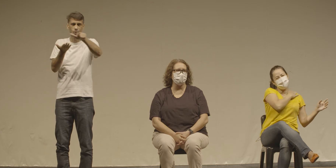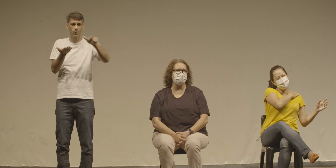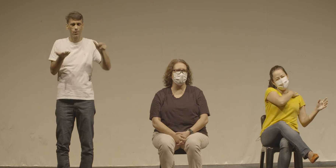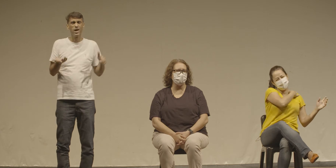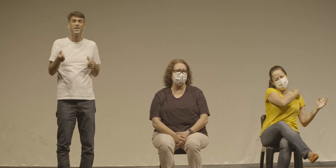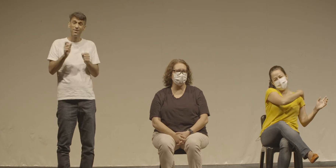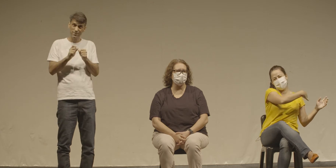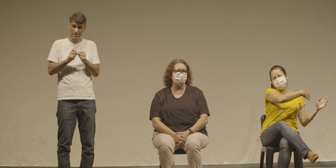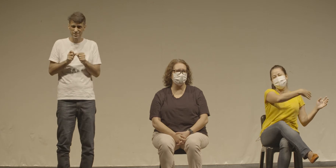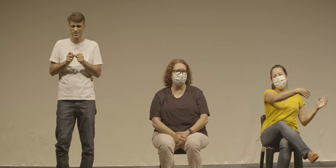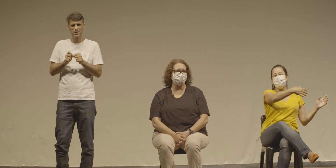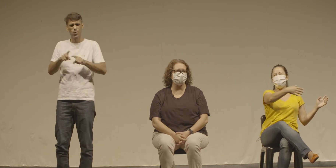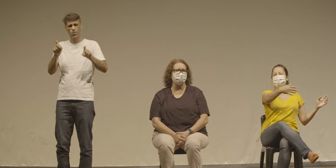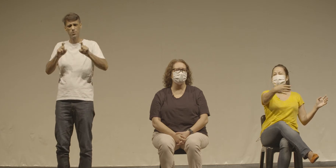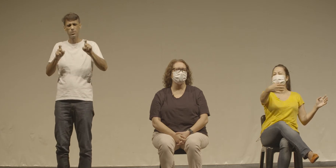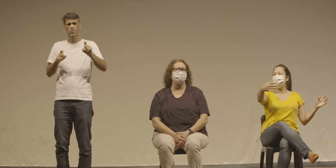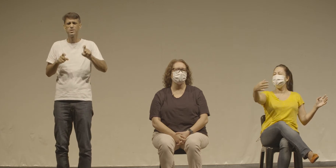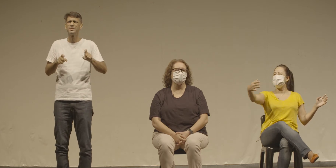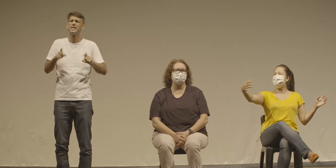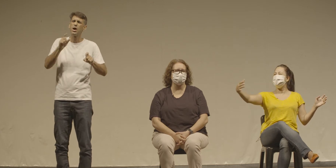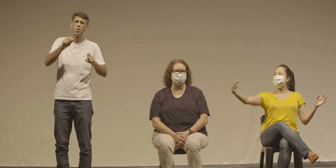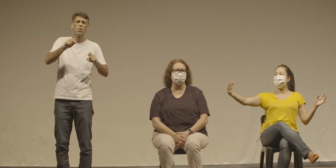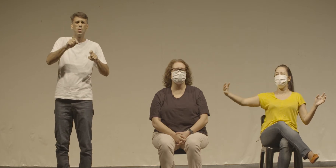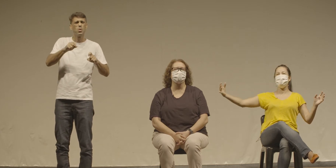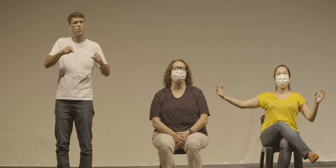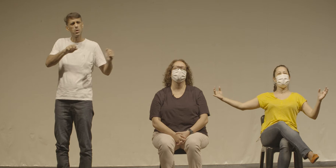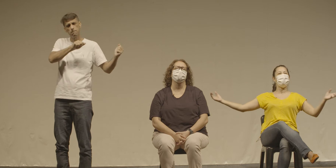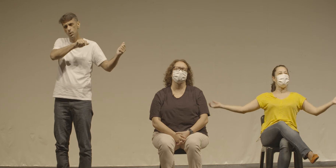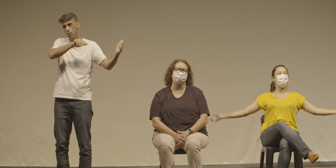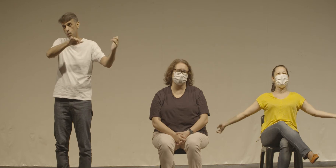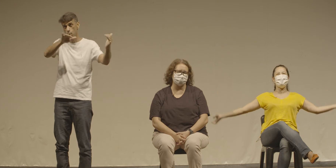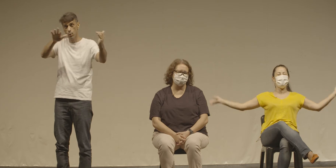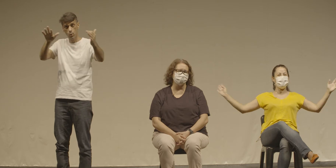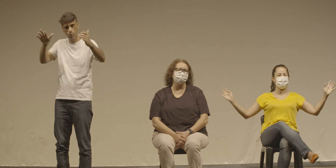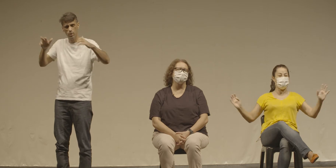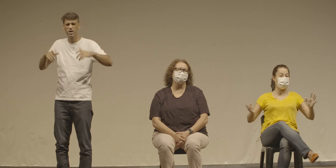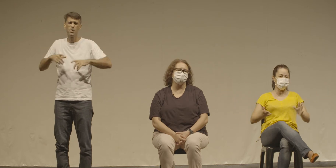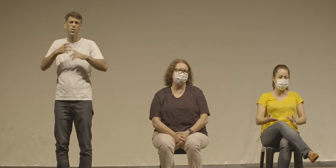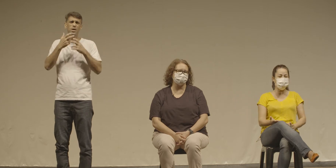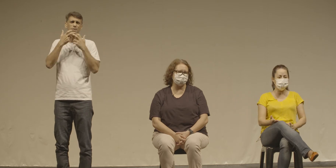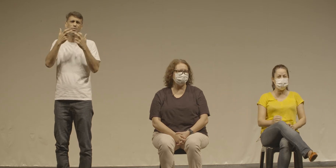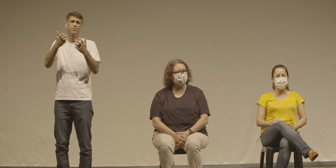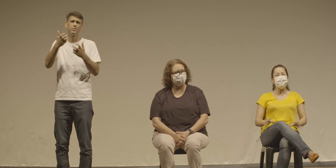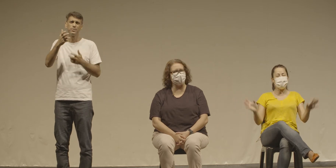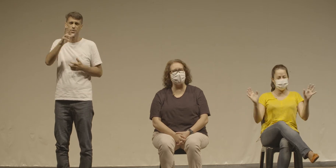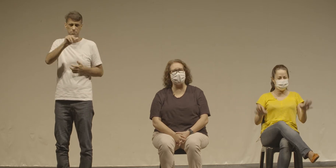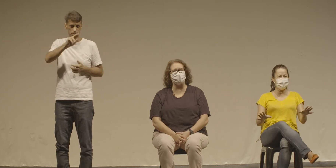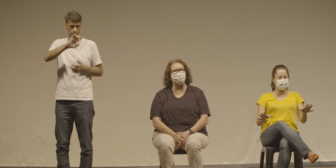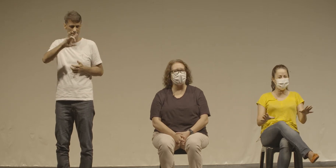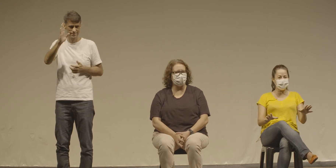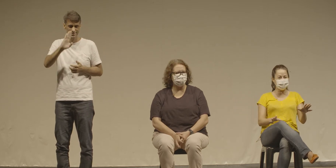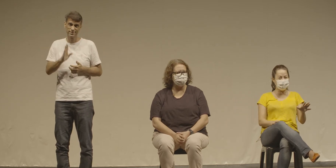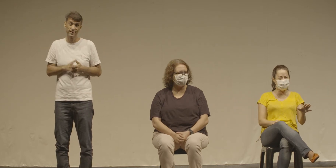a computação gráfica ia lavar com o público, trazendo lindíssimo em preto e branco, eles iam gritar Brasil. Não tivemos dinheiro.